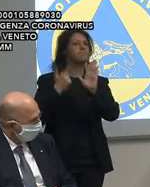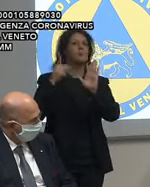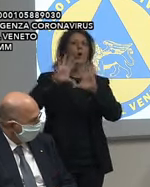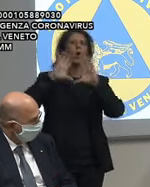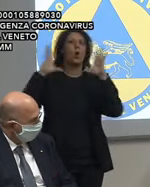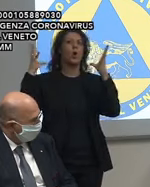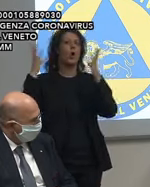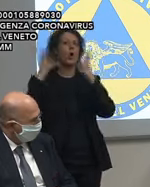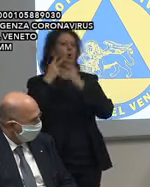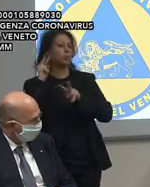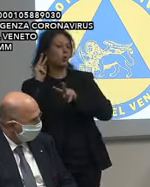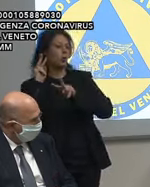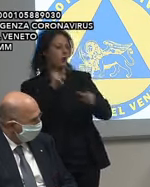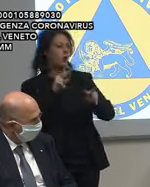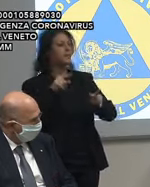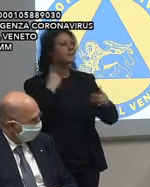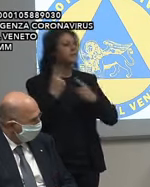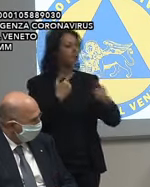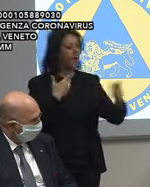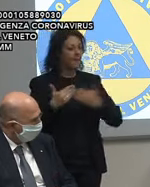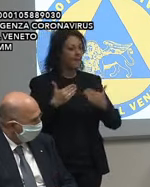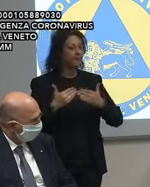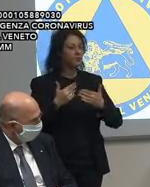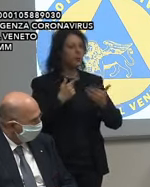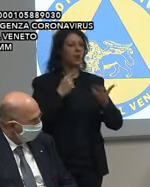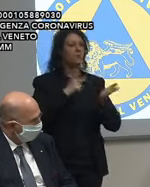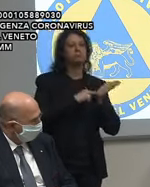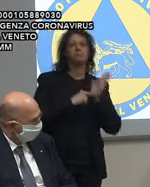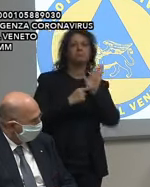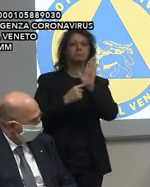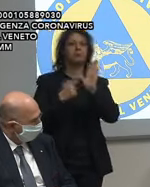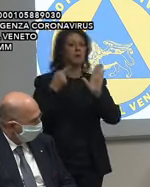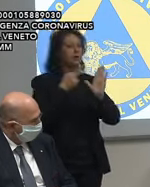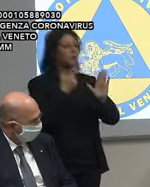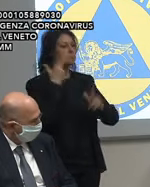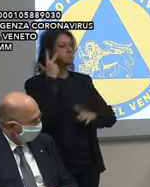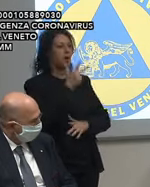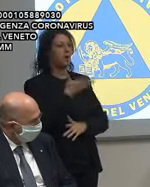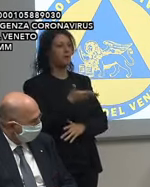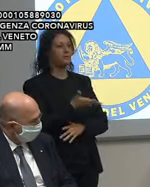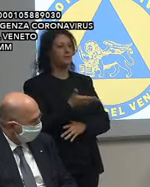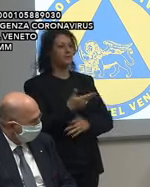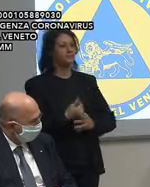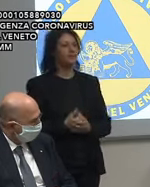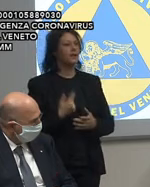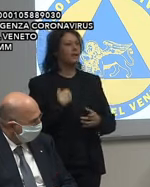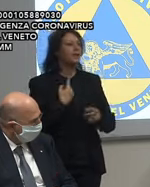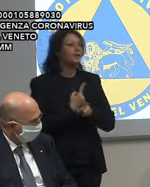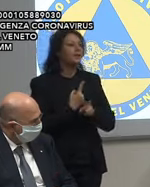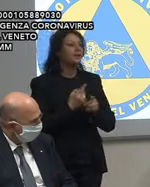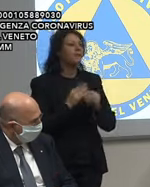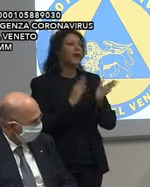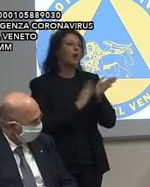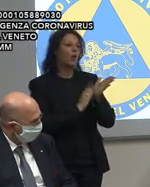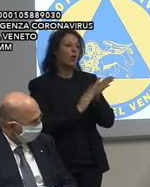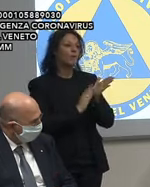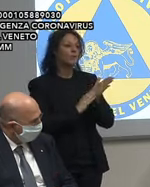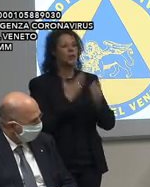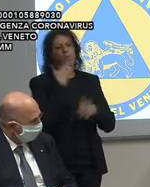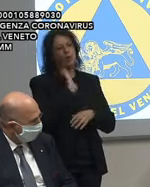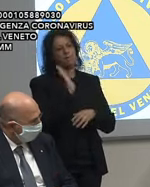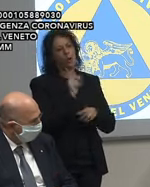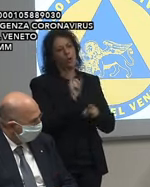questa pandemia che siamo veramente bravi, sotto tutti gli aspetti. Faccio complimenti, non sto facendo ruffiano, non mi interessa,